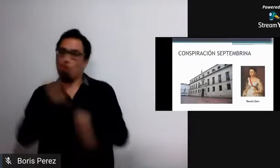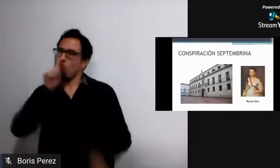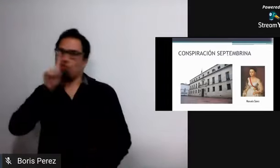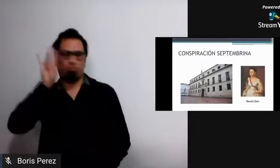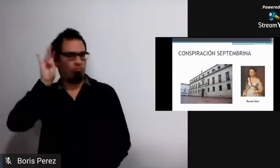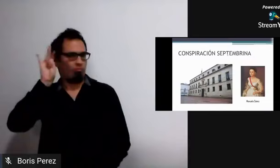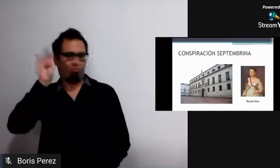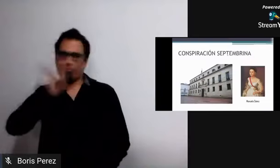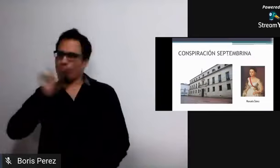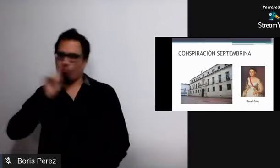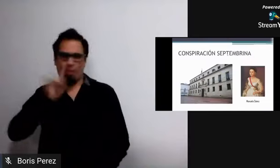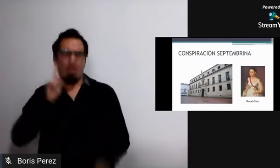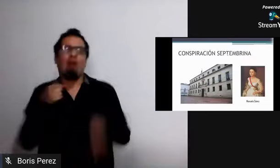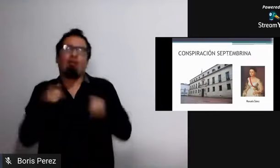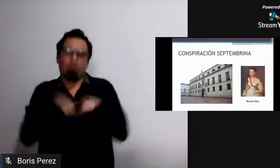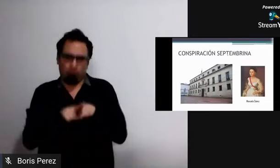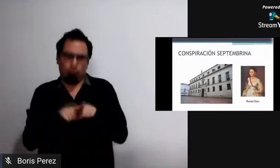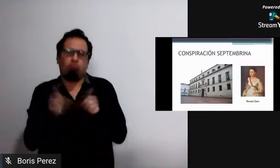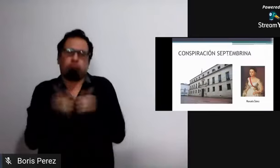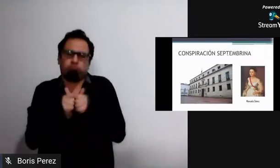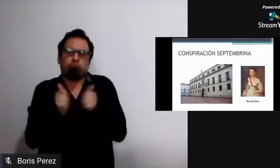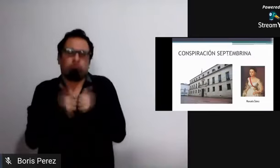hablaron con Manuela Sáenz,